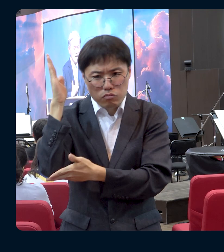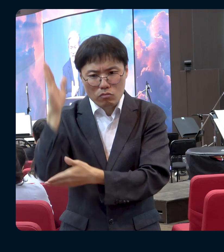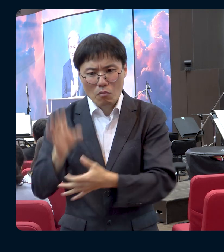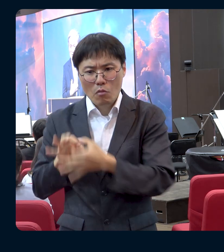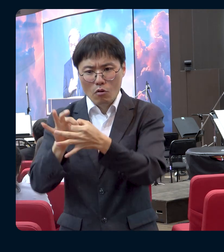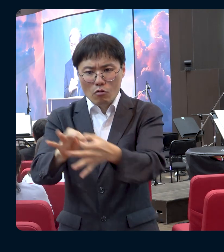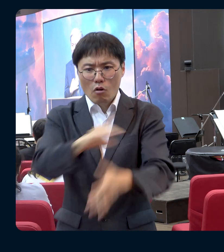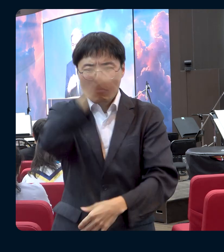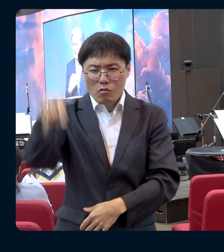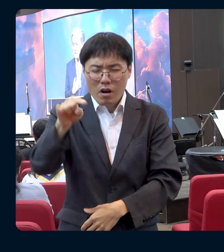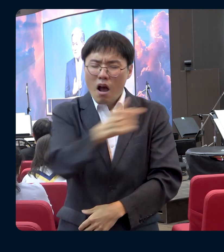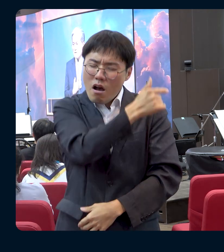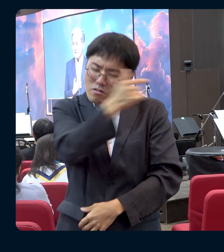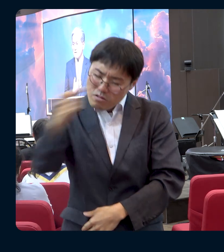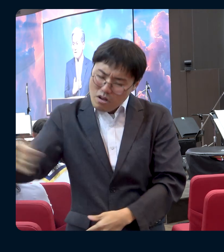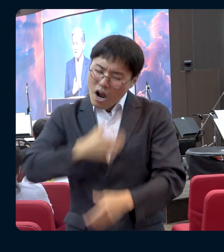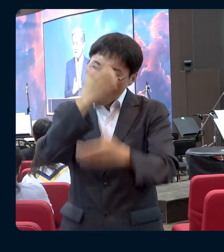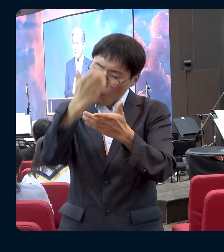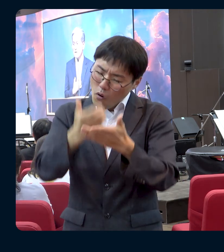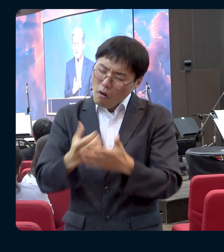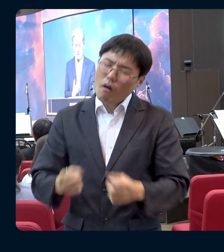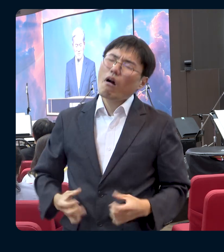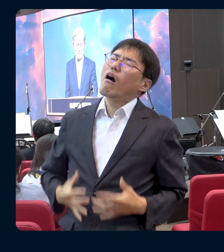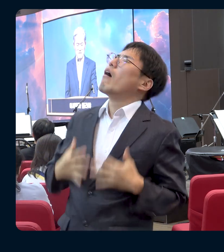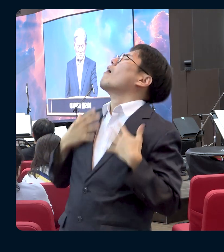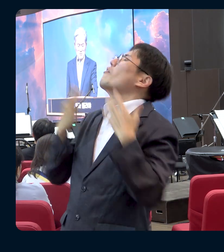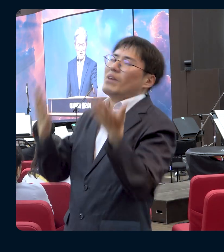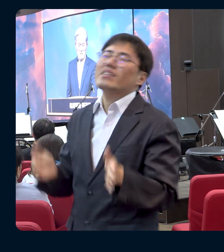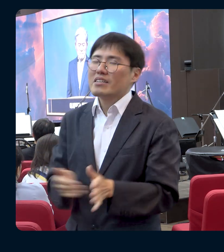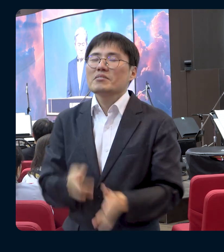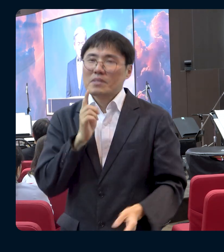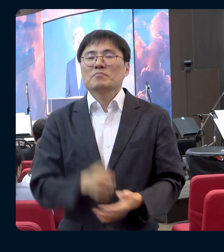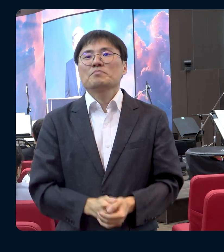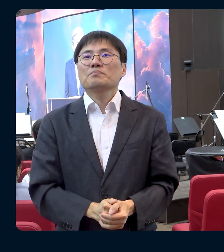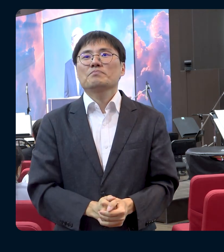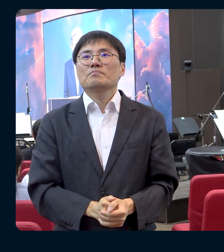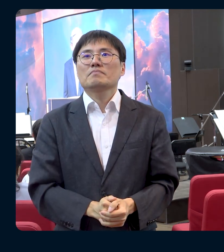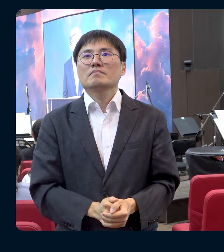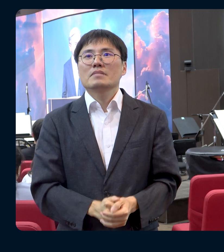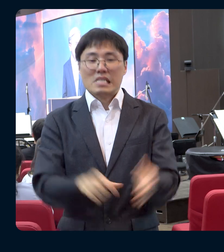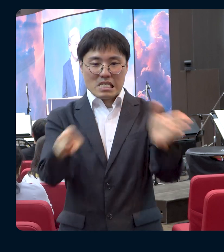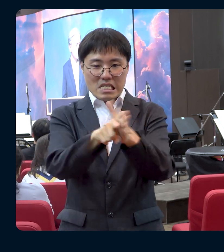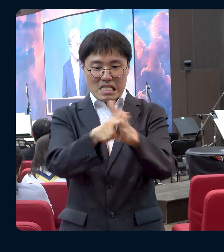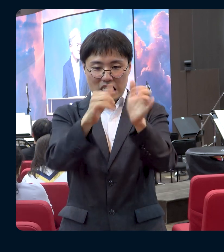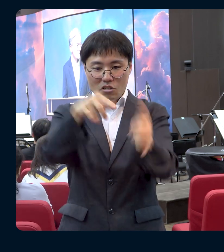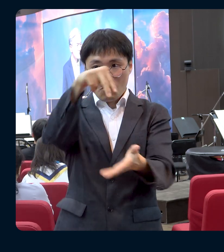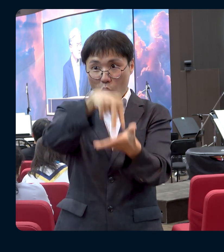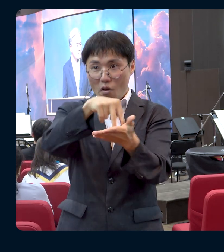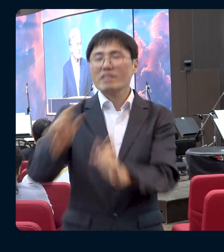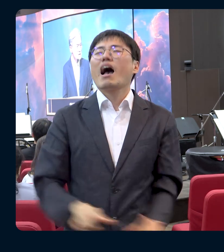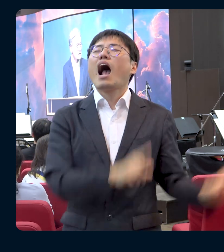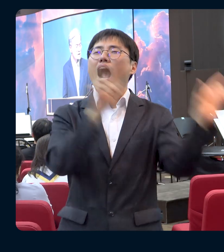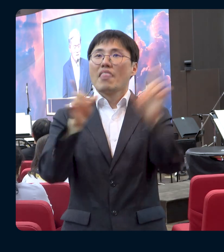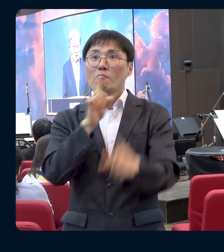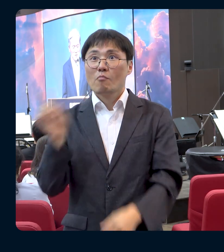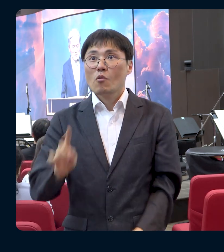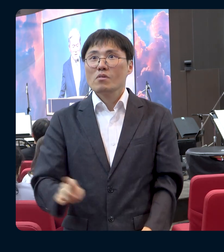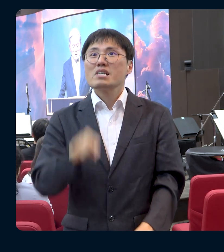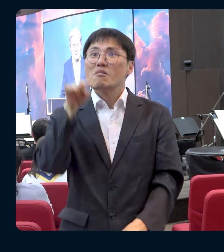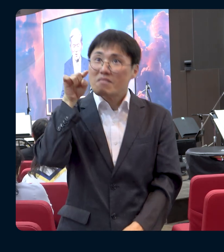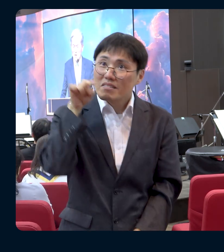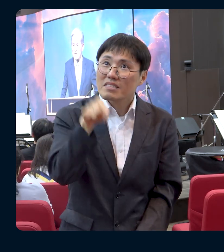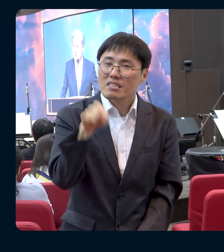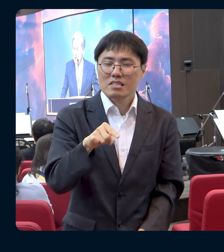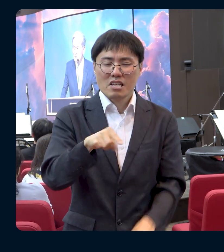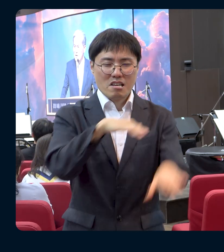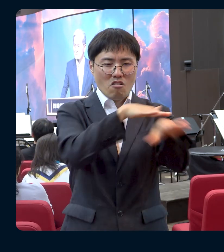중에서 가장 큰 감동을 제가 받았어요. 여러분, 그렇습니다. 신앙인으로 살아간다고 하는 것은요, 바로